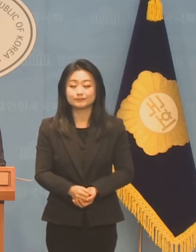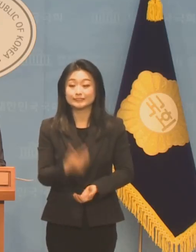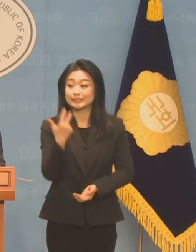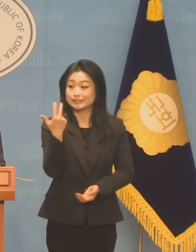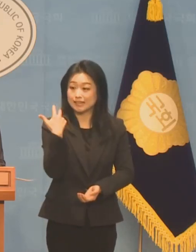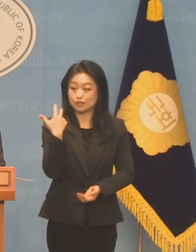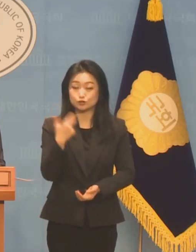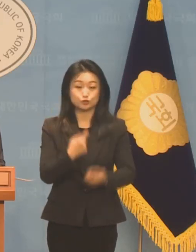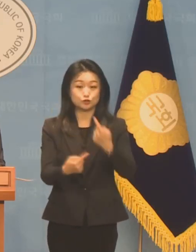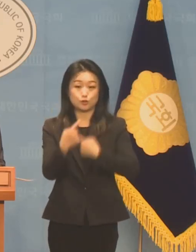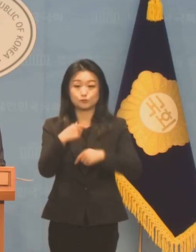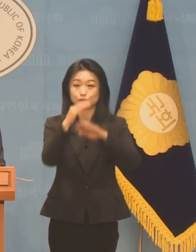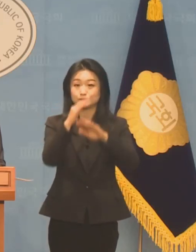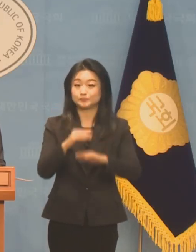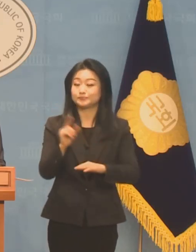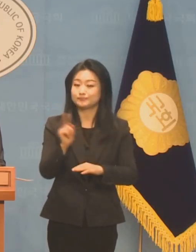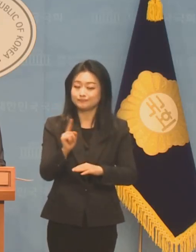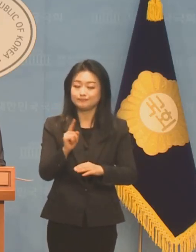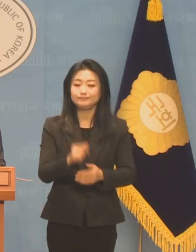지난주 접수안입니다.